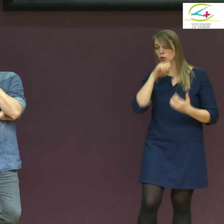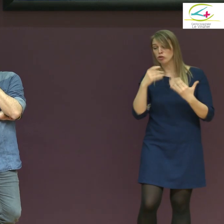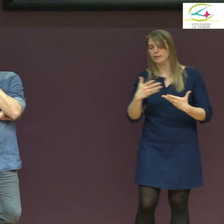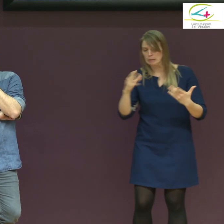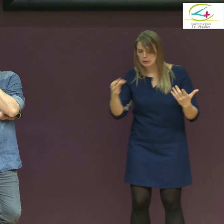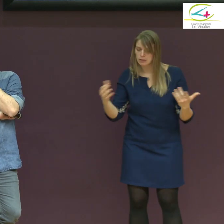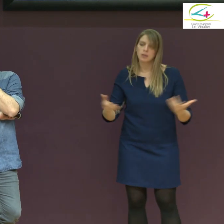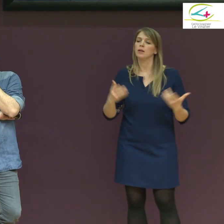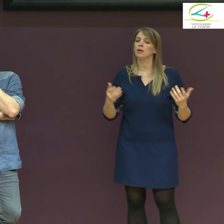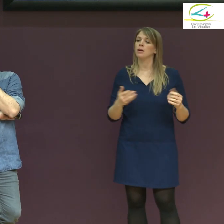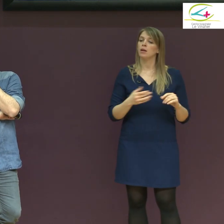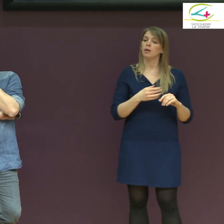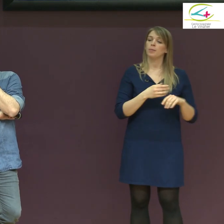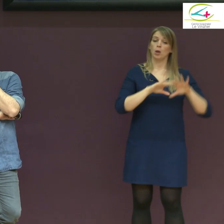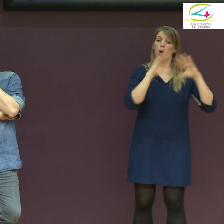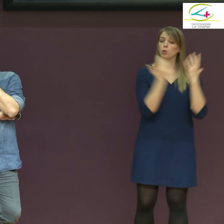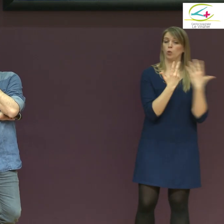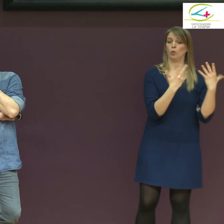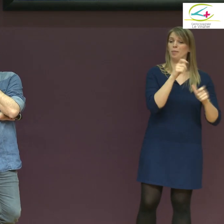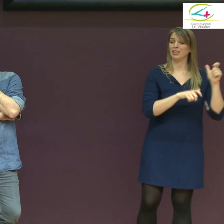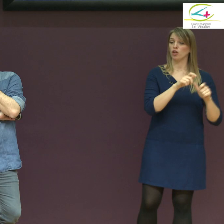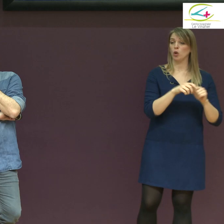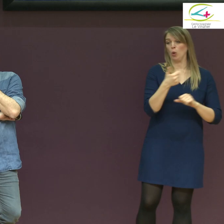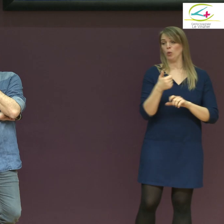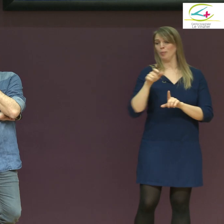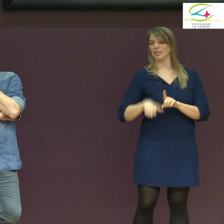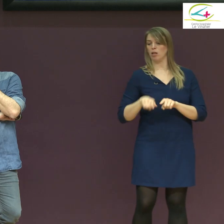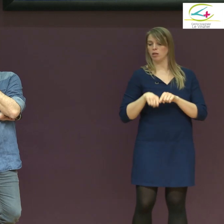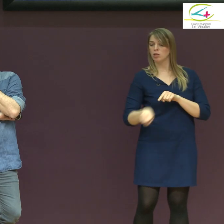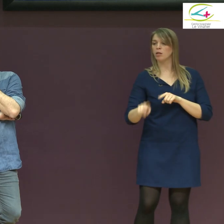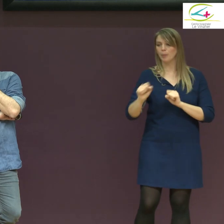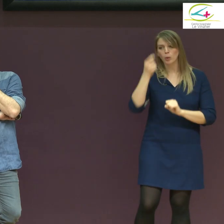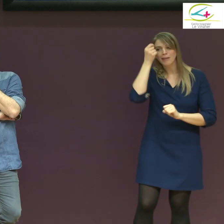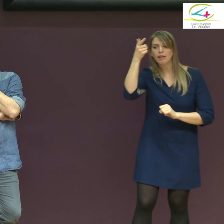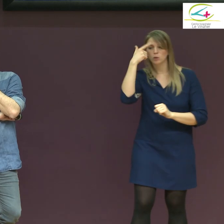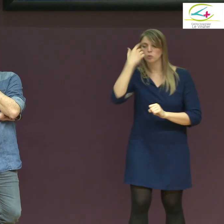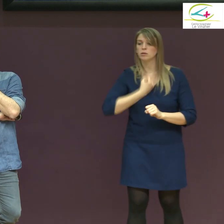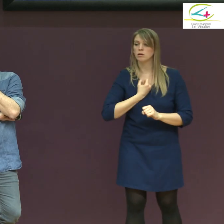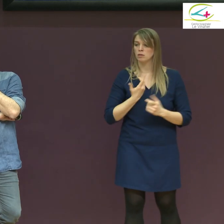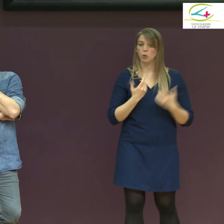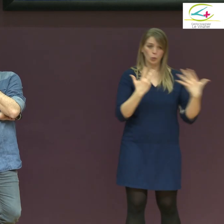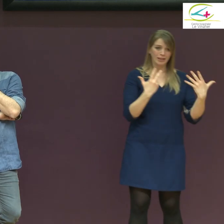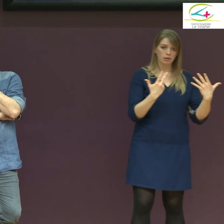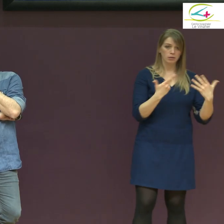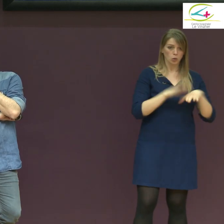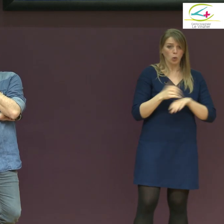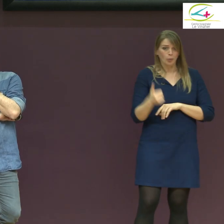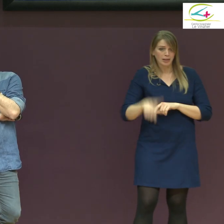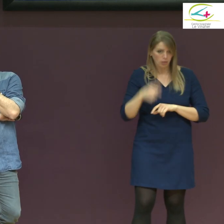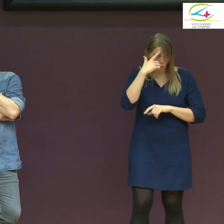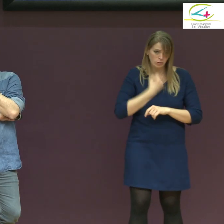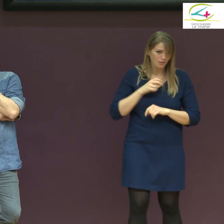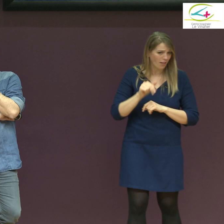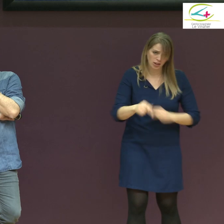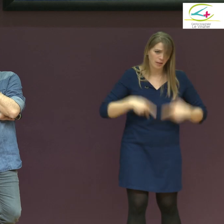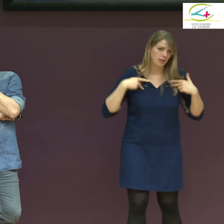chiffres, tu vas aller. C'est une personne sur 8 qui aura des idées suicidaires au cours de sa vie. Donc il y en a effectivement, ça va être pour telle ou telle raison, pour tel ou tel parcours. Donc